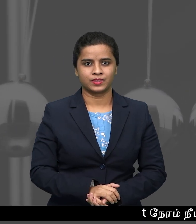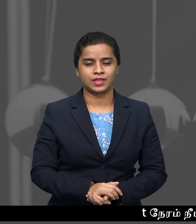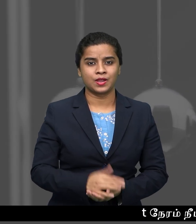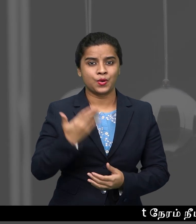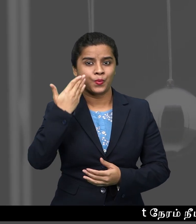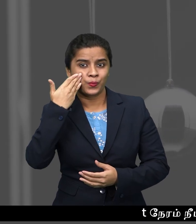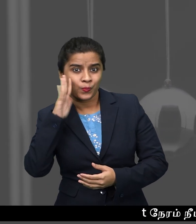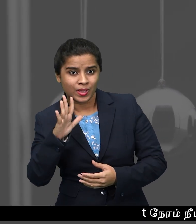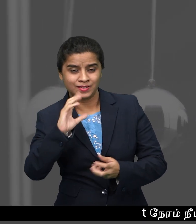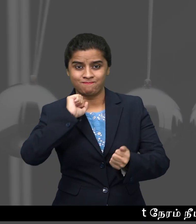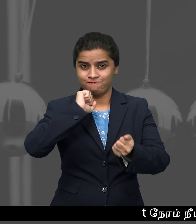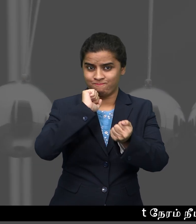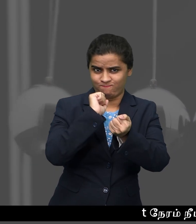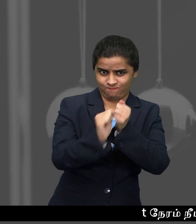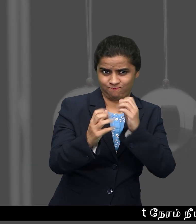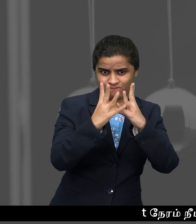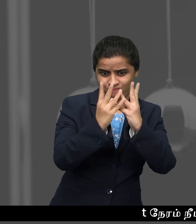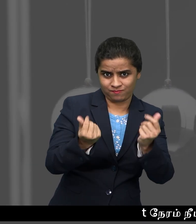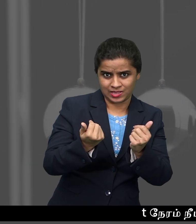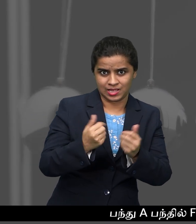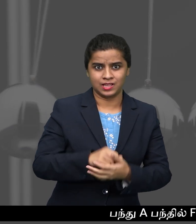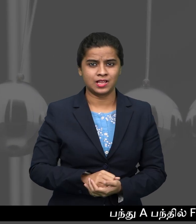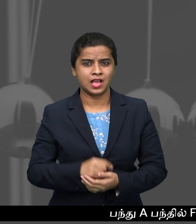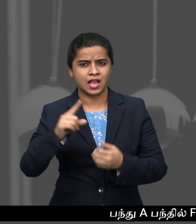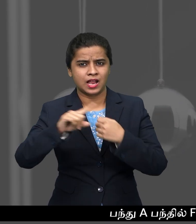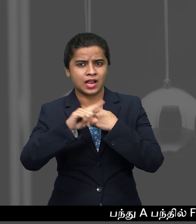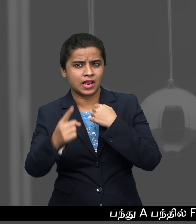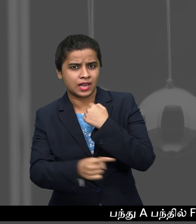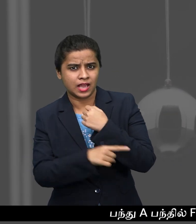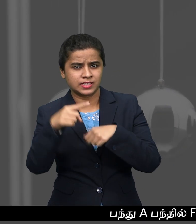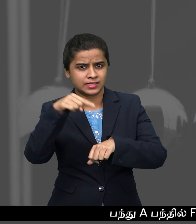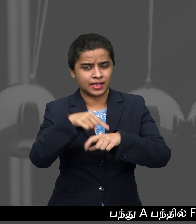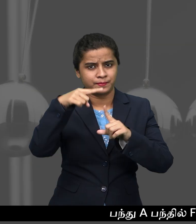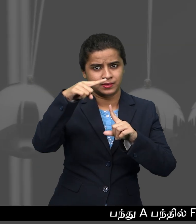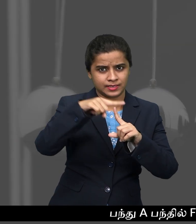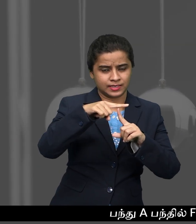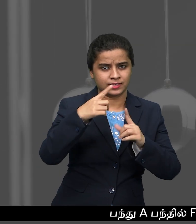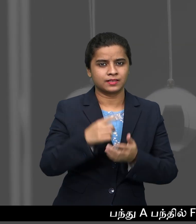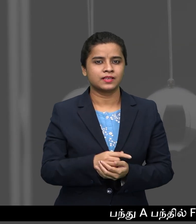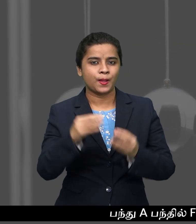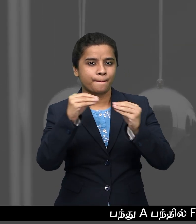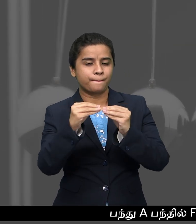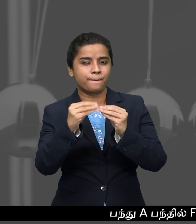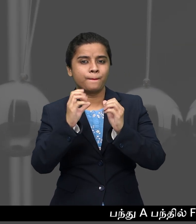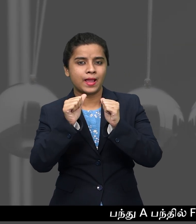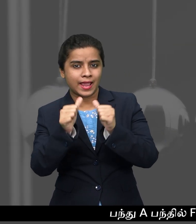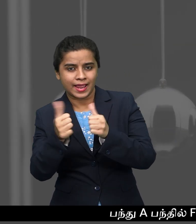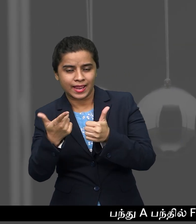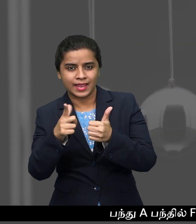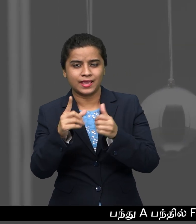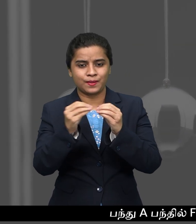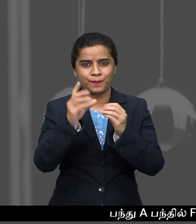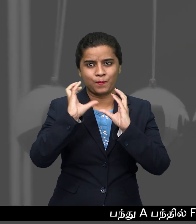t நேரம் நீடிக்கும் மோதலின் போது பந்து A பந்தில் F கீழ்